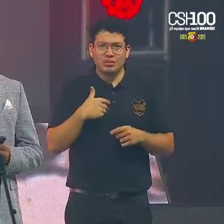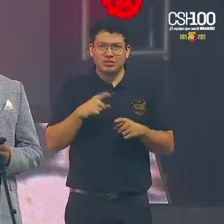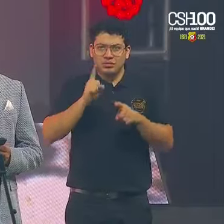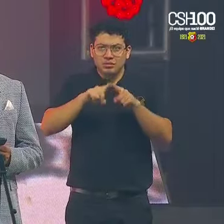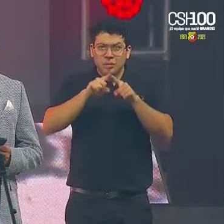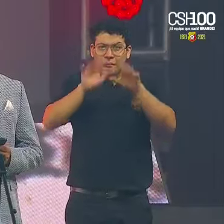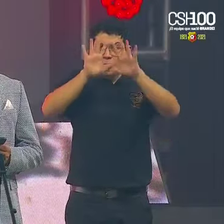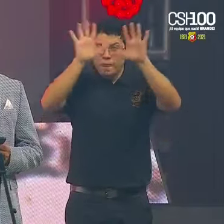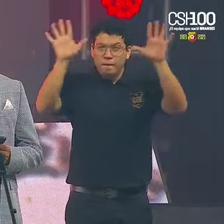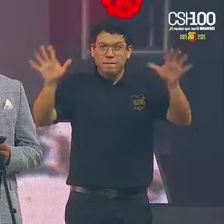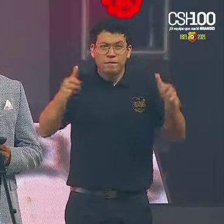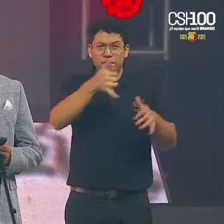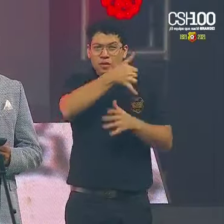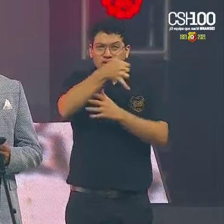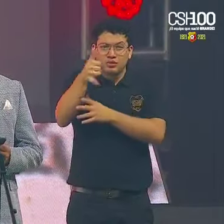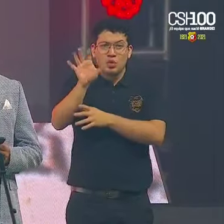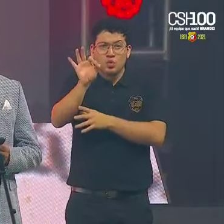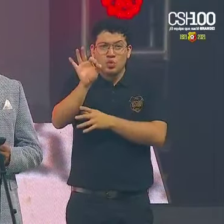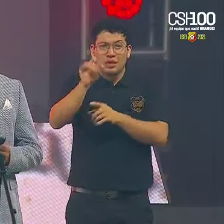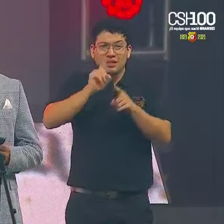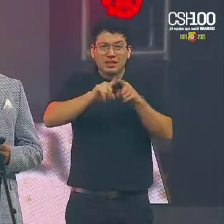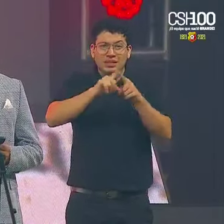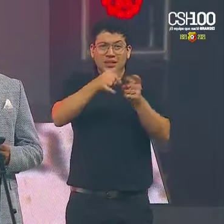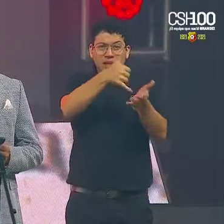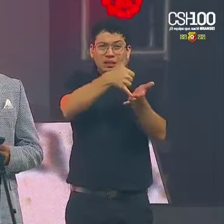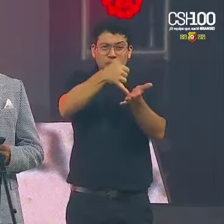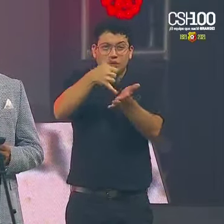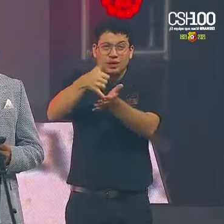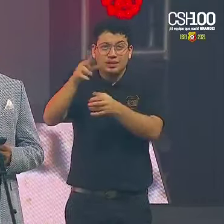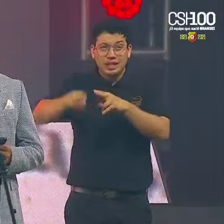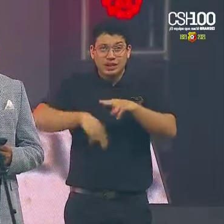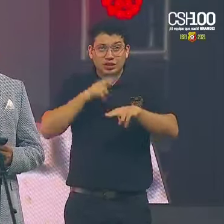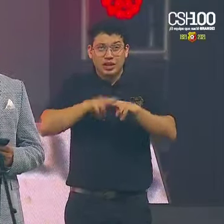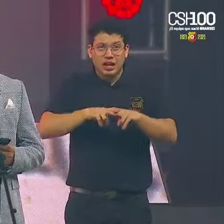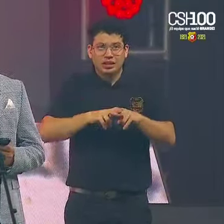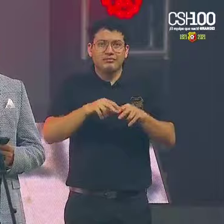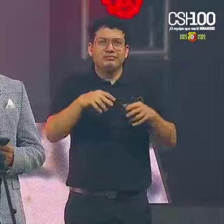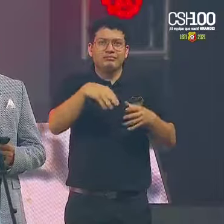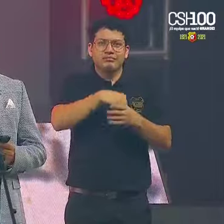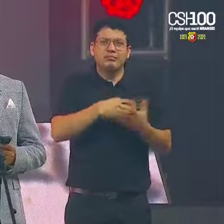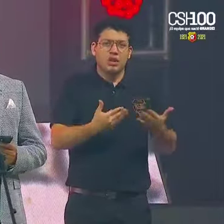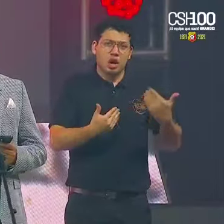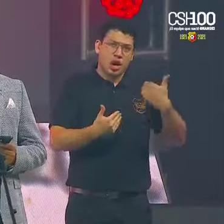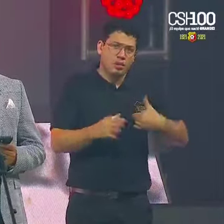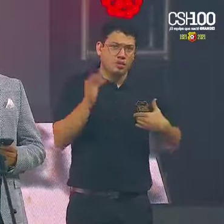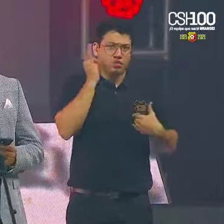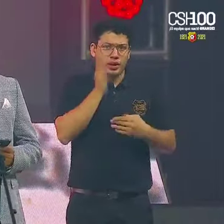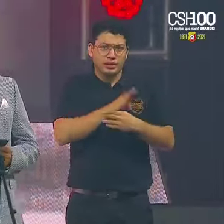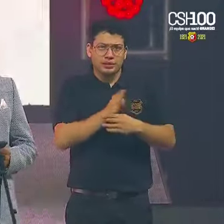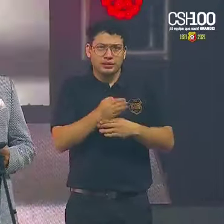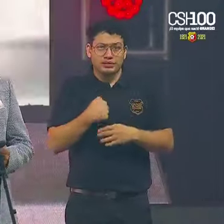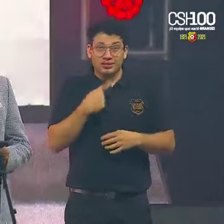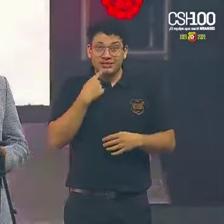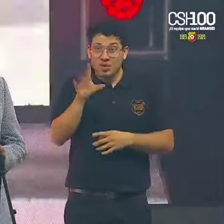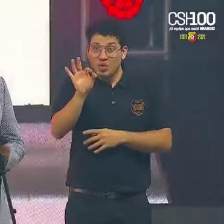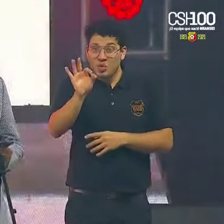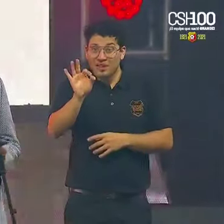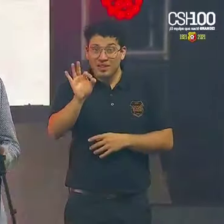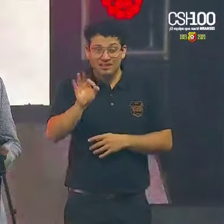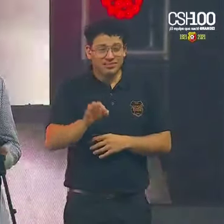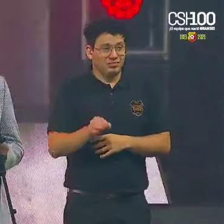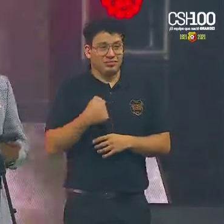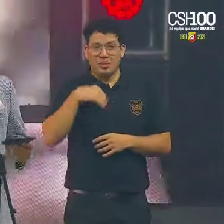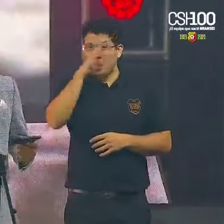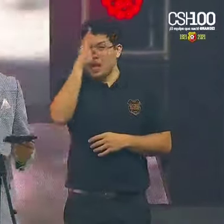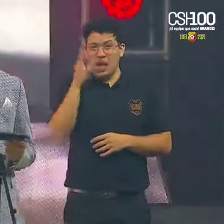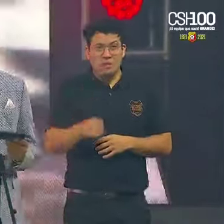vitrinas 9 títulos nacionales entre masculinos y femeninos. Estamos hablando de 9. Jamás yo pensé que